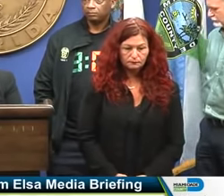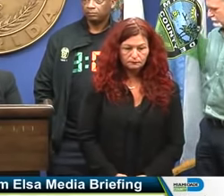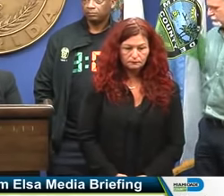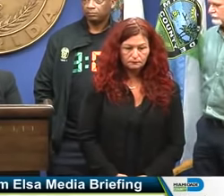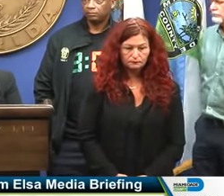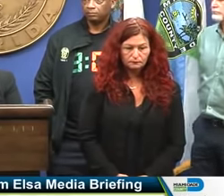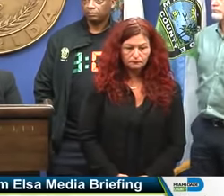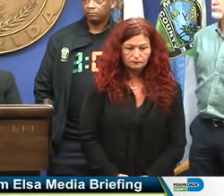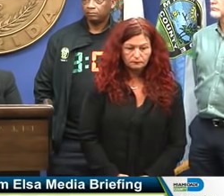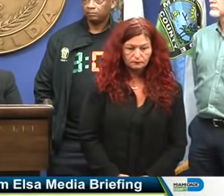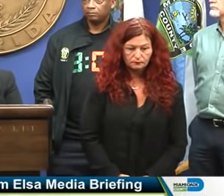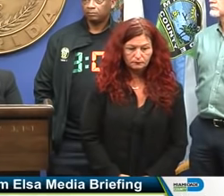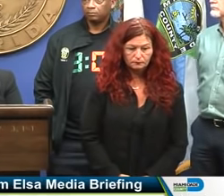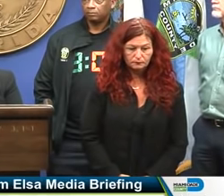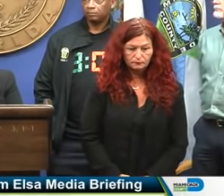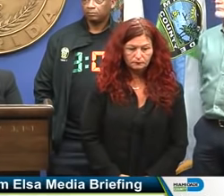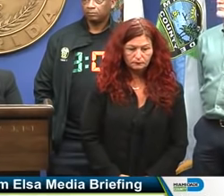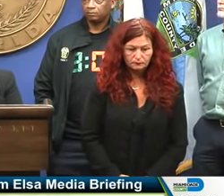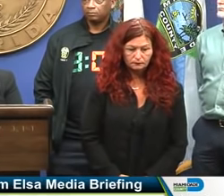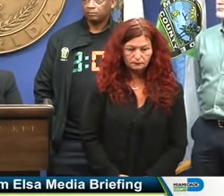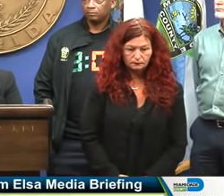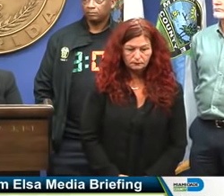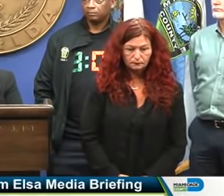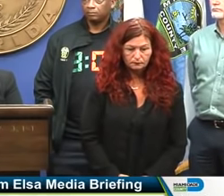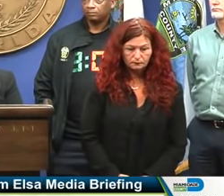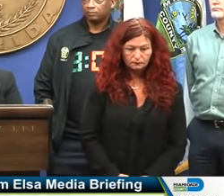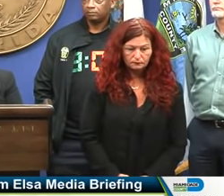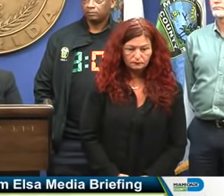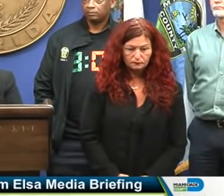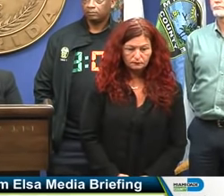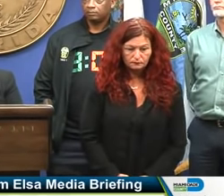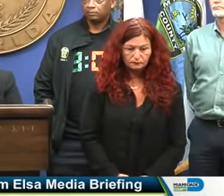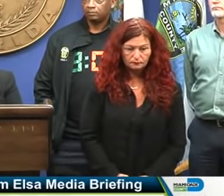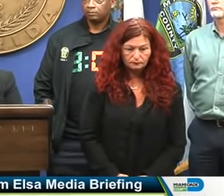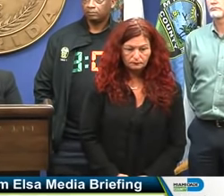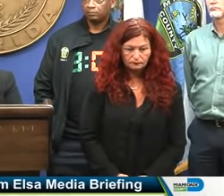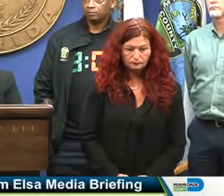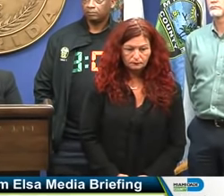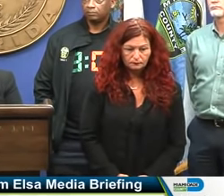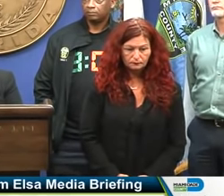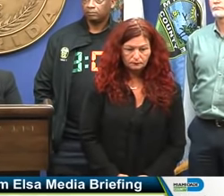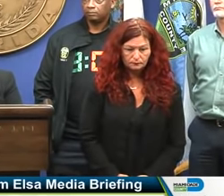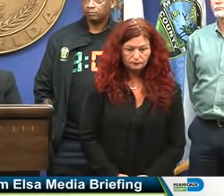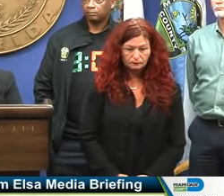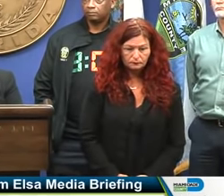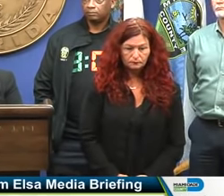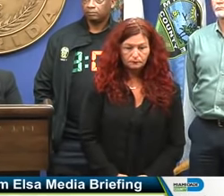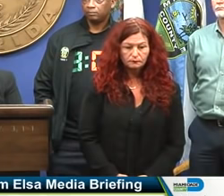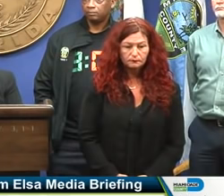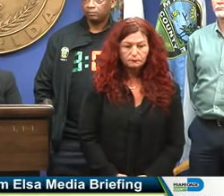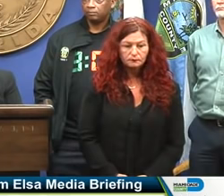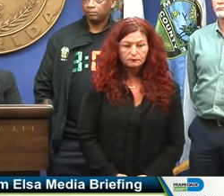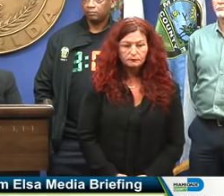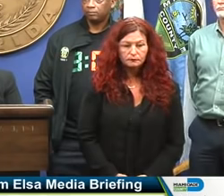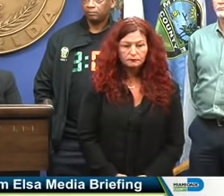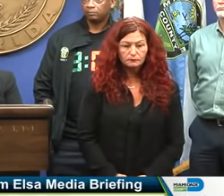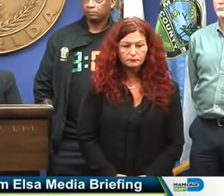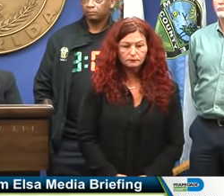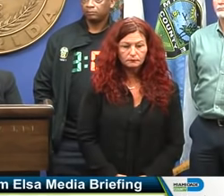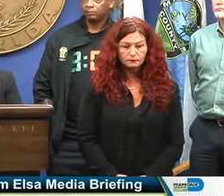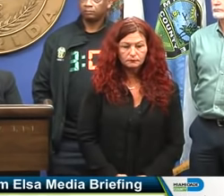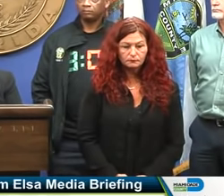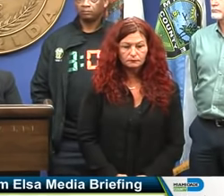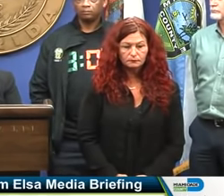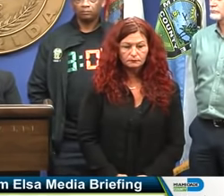de búsqueda en la pila más cercana al edificio que anteriormente no era accesible para